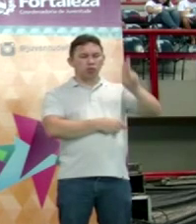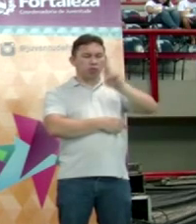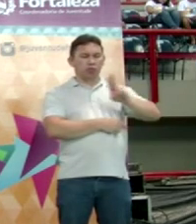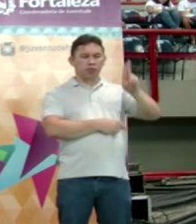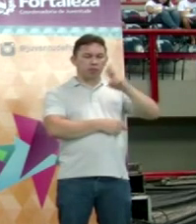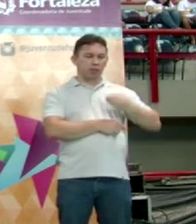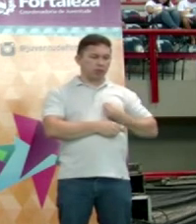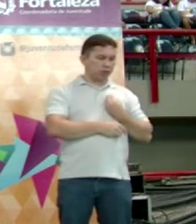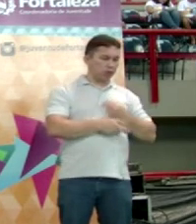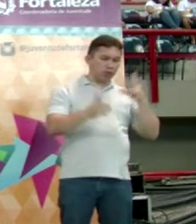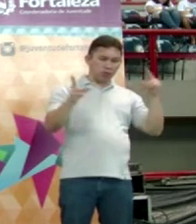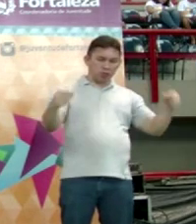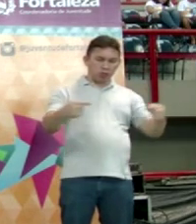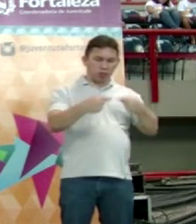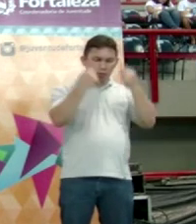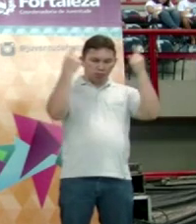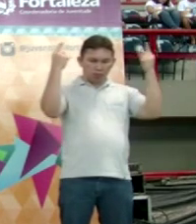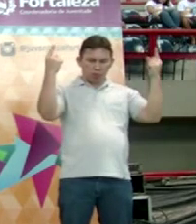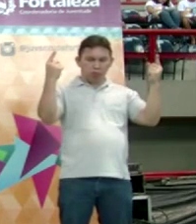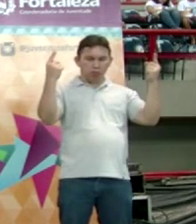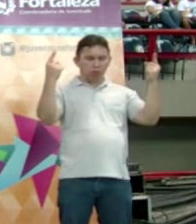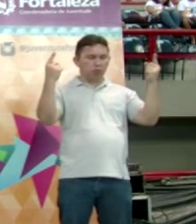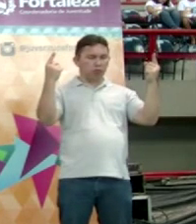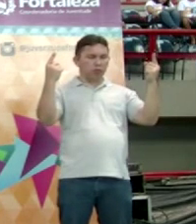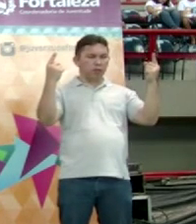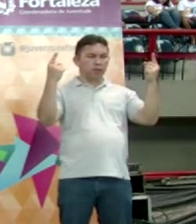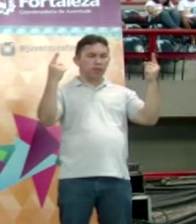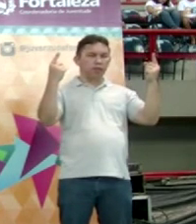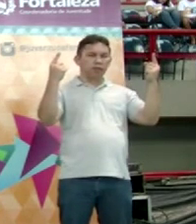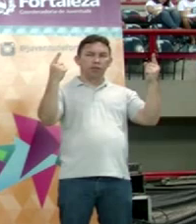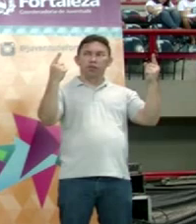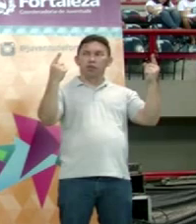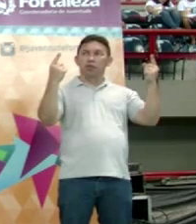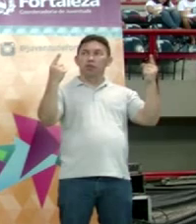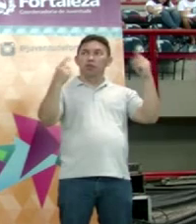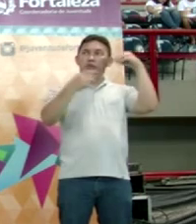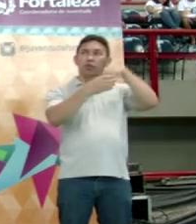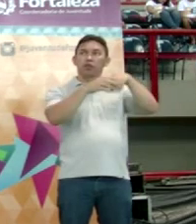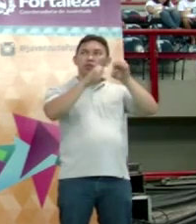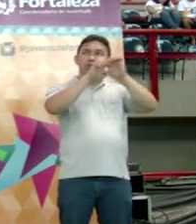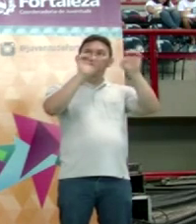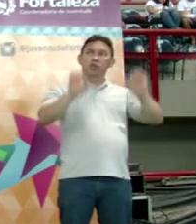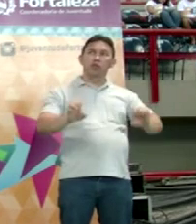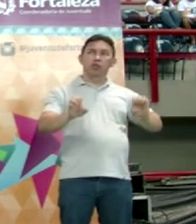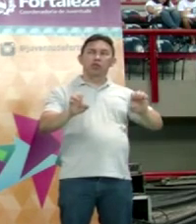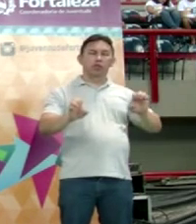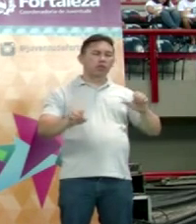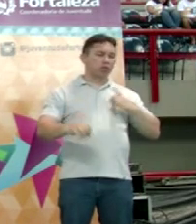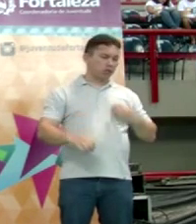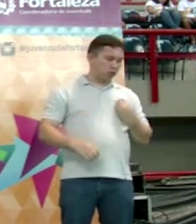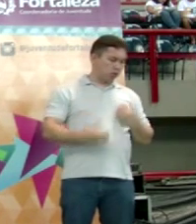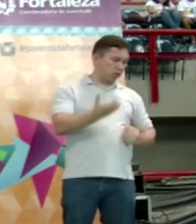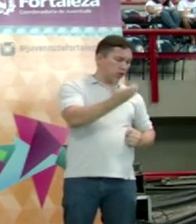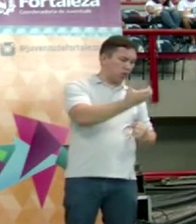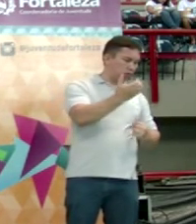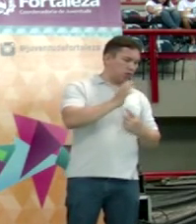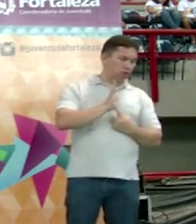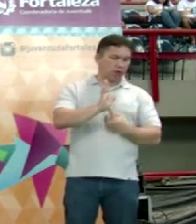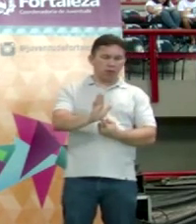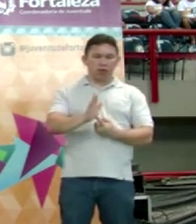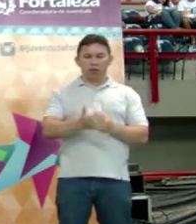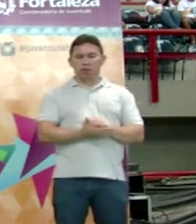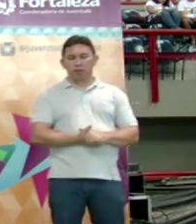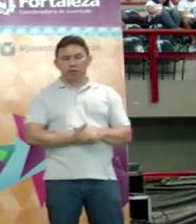presentes simultaneamente, ou seja, ao mesmo tempo, nas estruturas dos biopesticidas